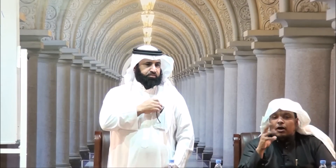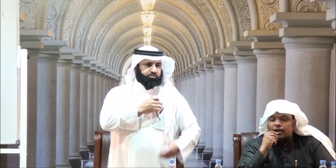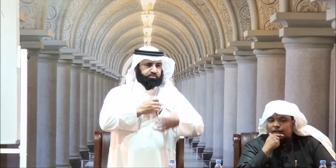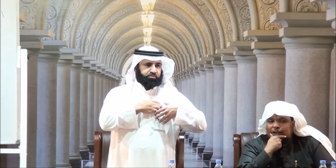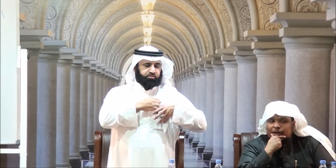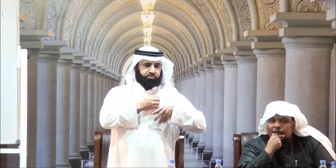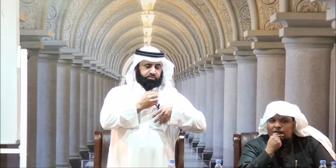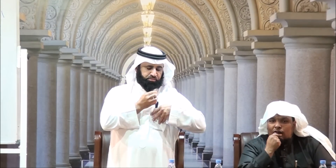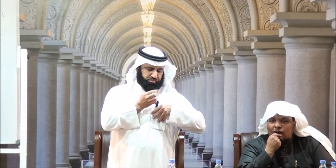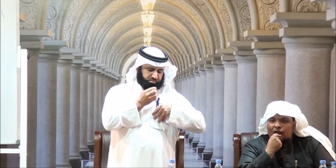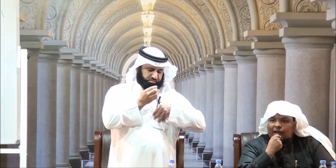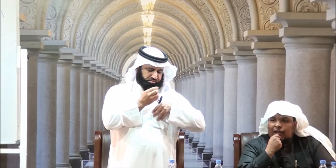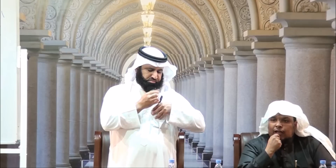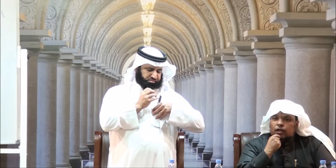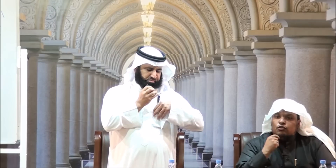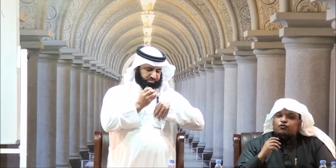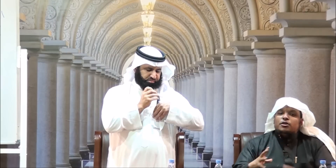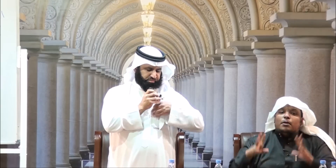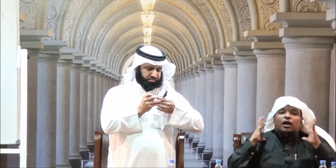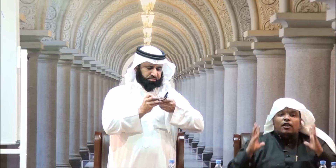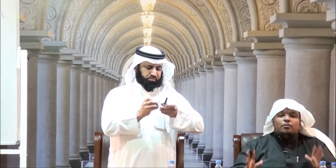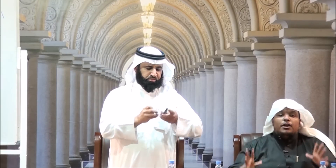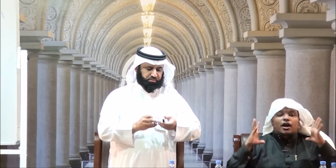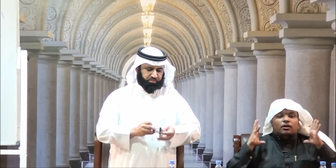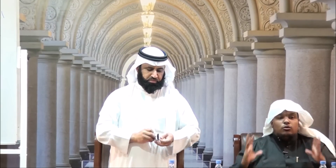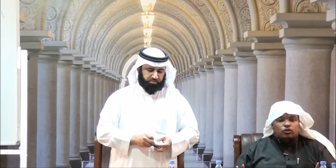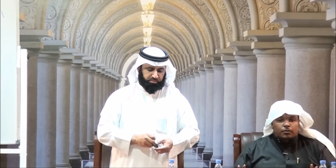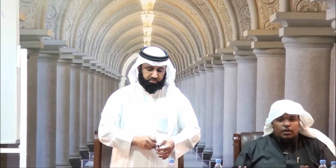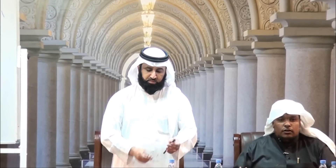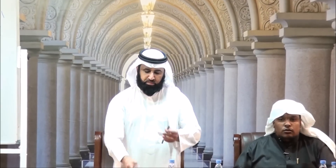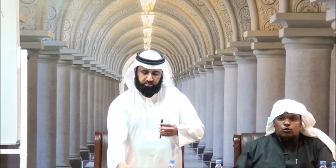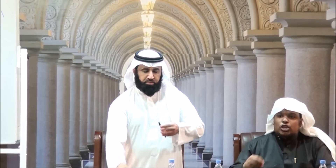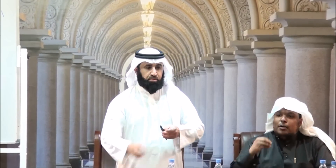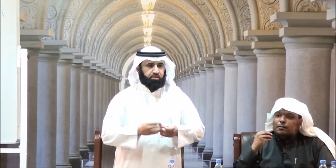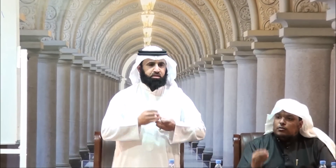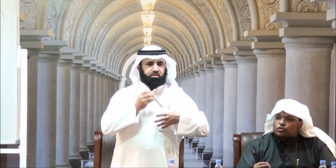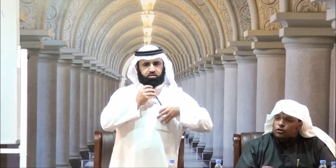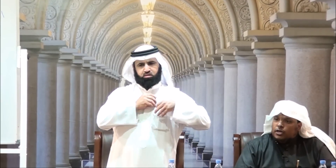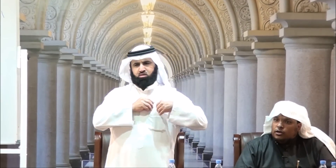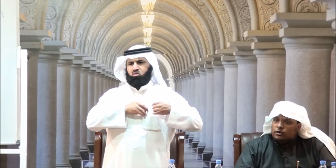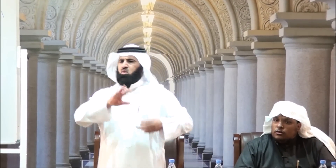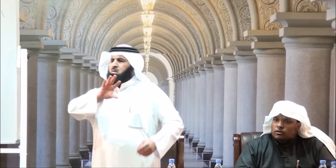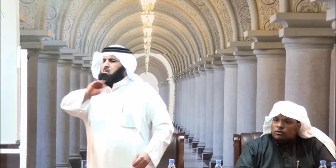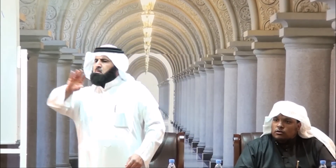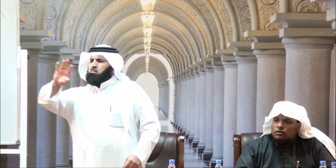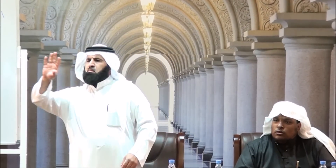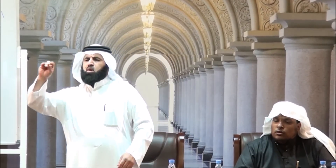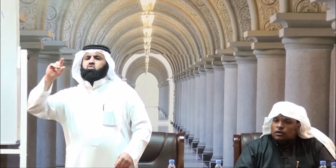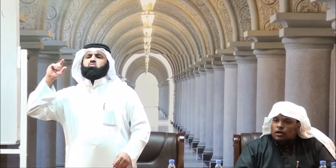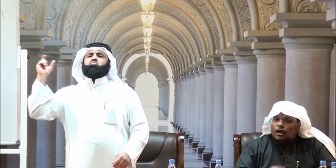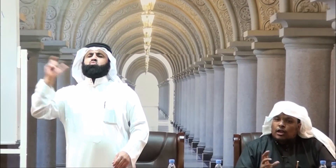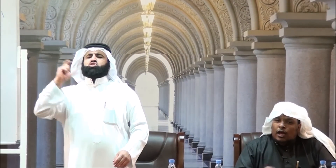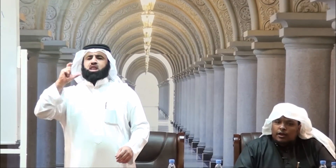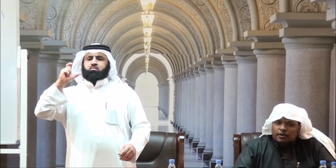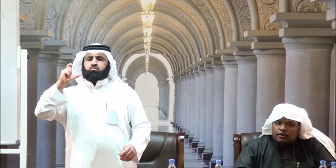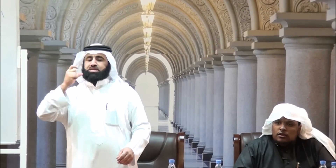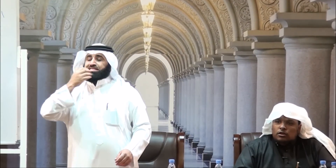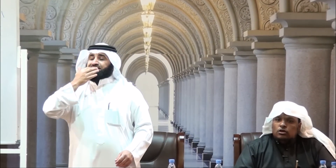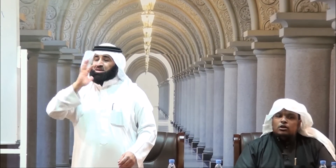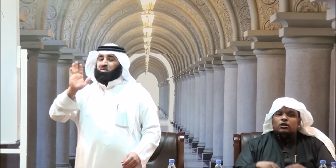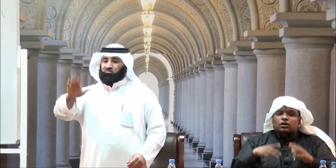لكن سبحان الله في بعض أبناء المسلمين وشباب المسلمين